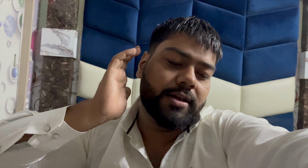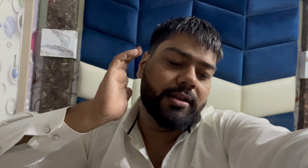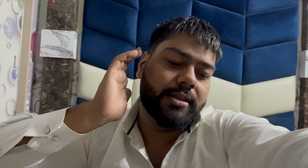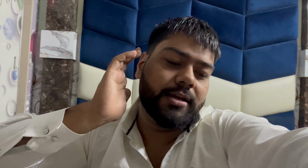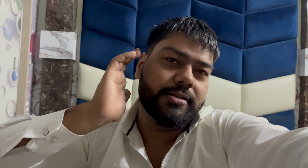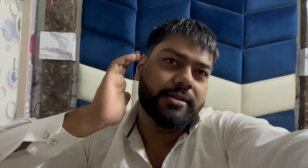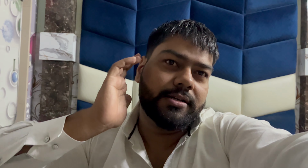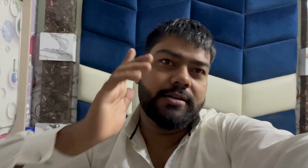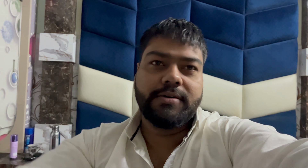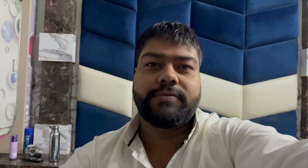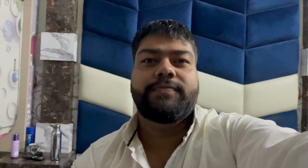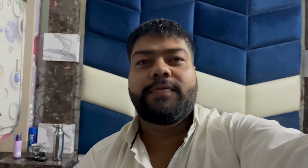निकलते हैं यहाँ से।